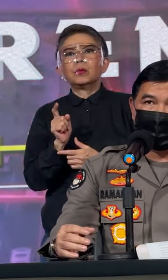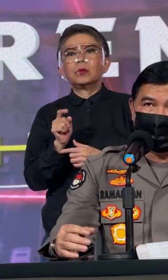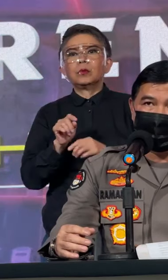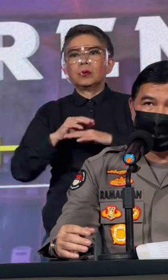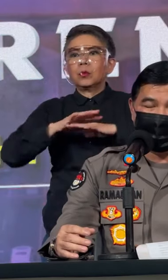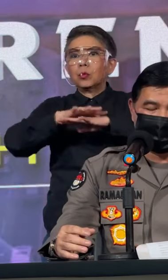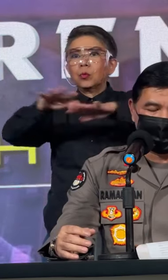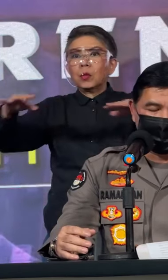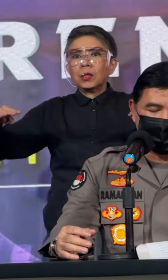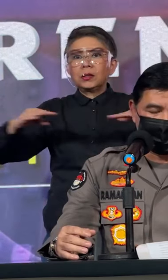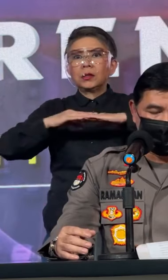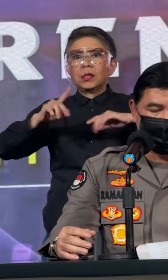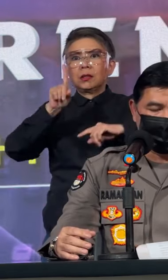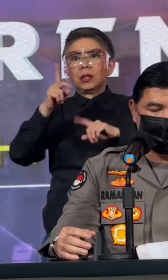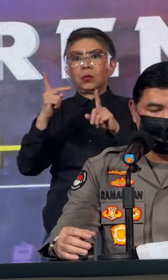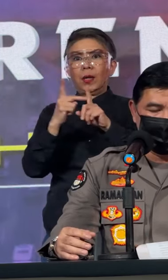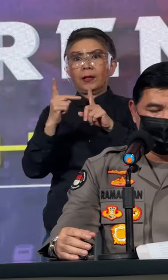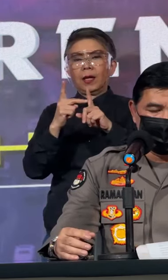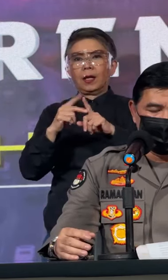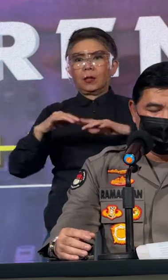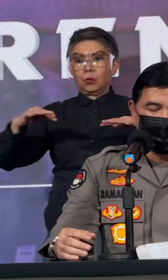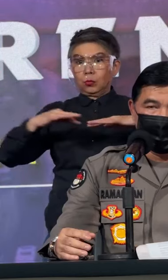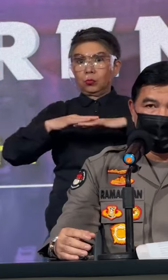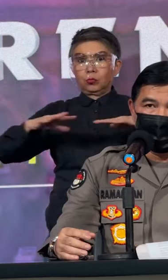luas tanah 1 hektar,